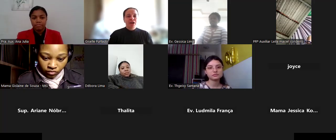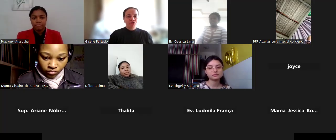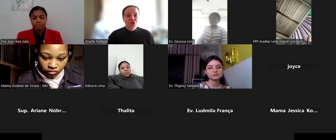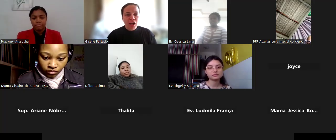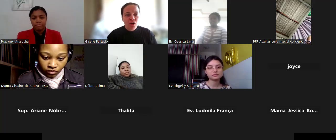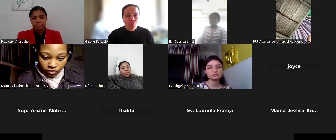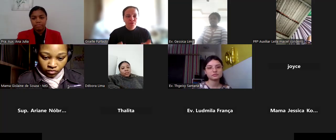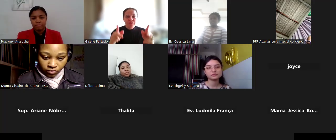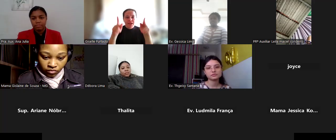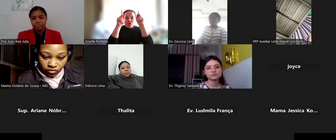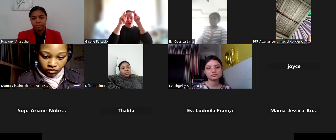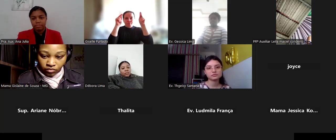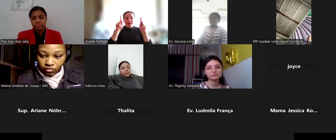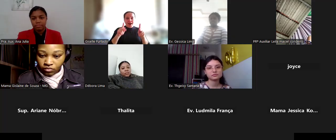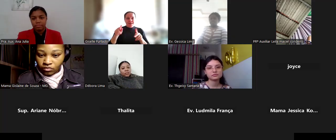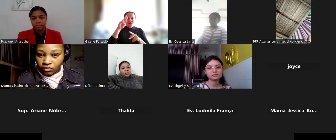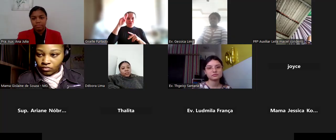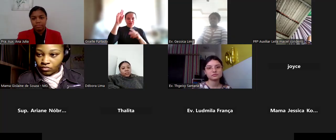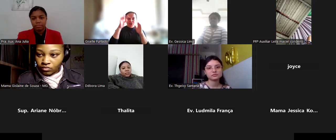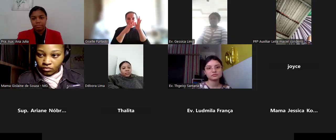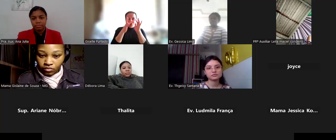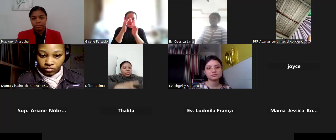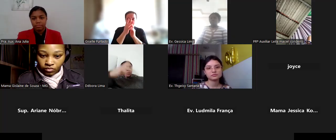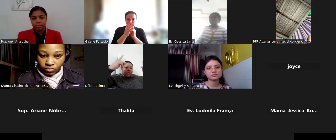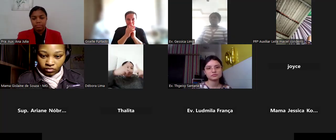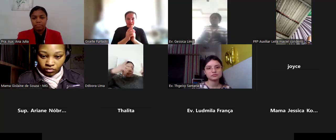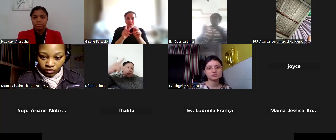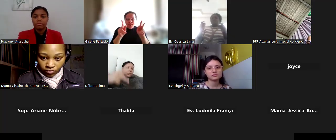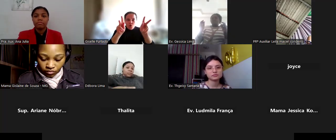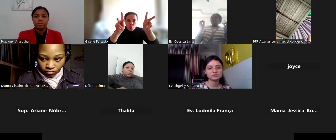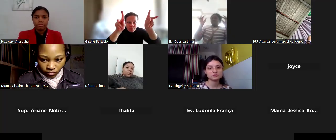de Shalom é o sinal de paz do Senhor Jesus.